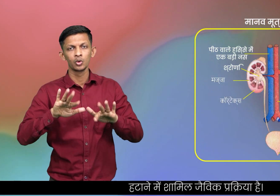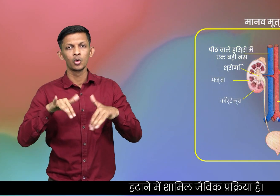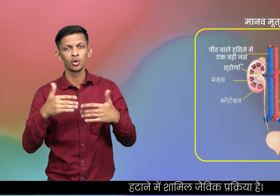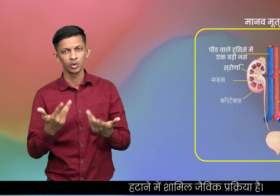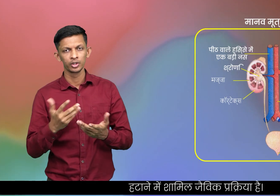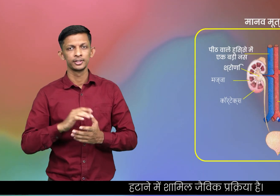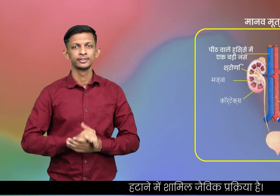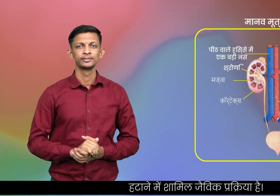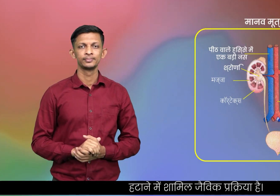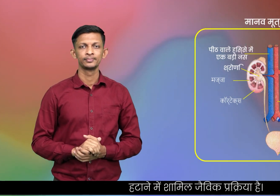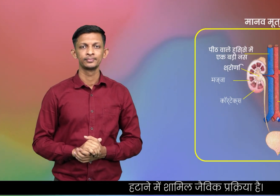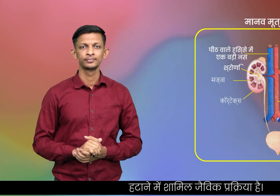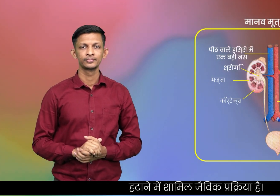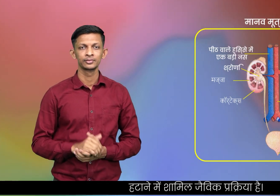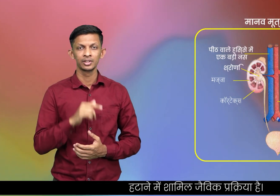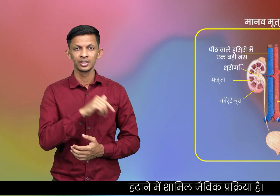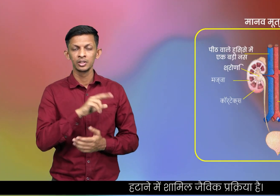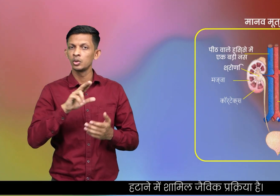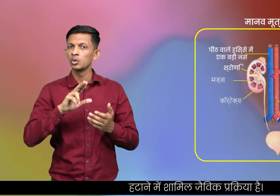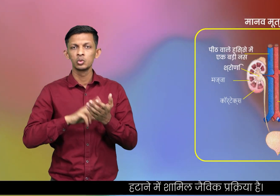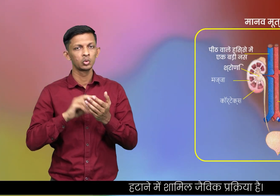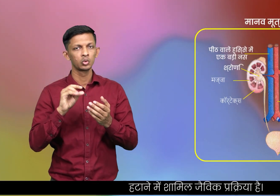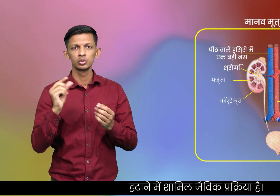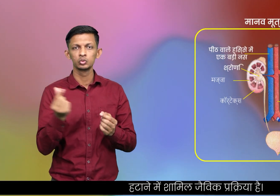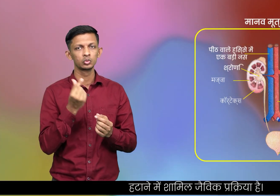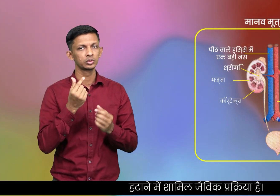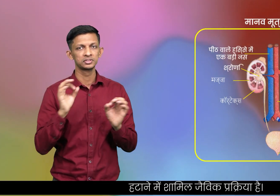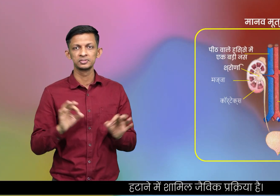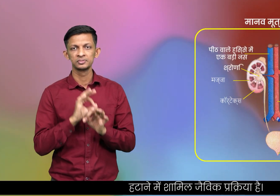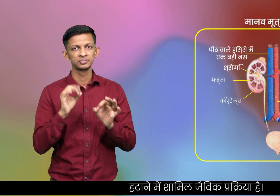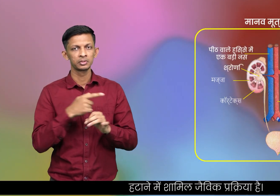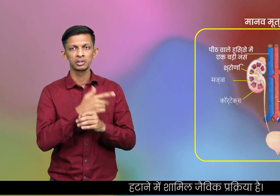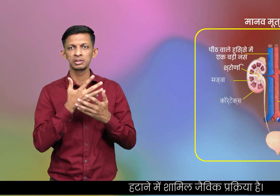और हटाने में शामिल जैविक प्रक्रिया है।